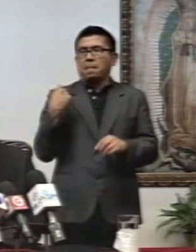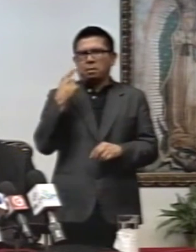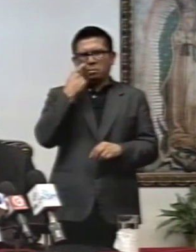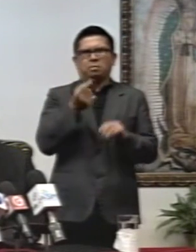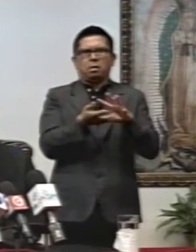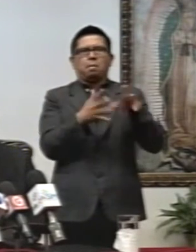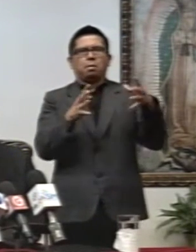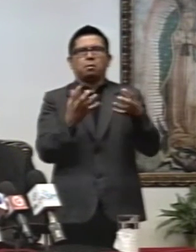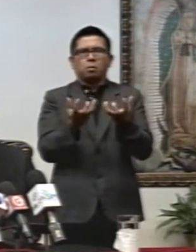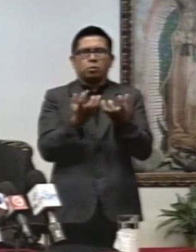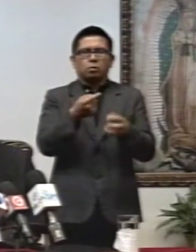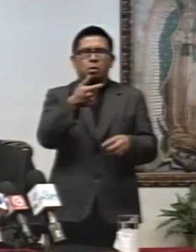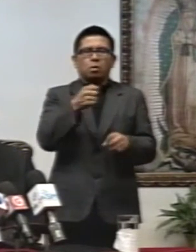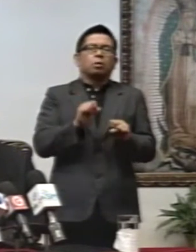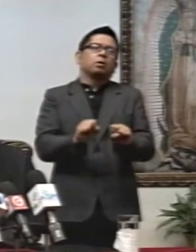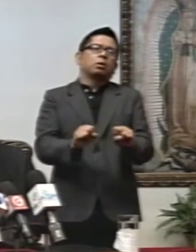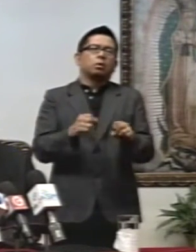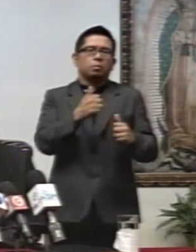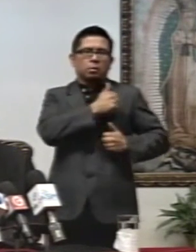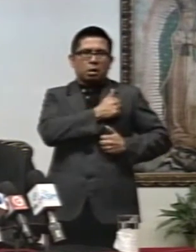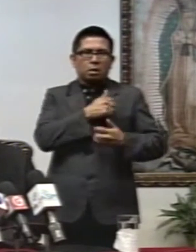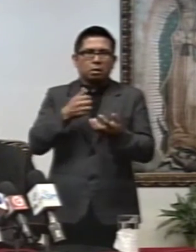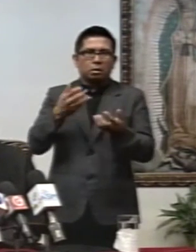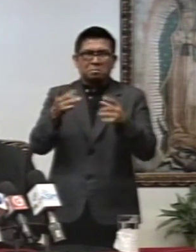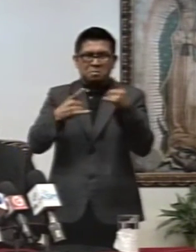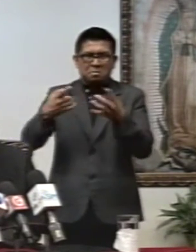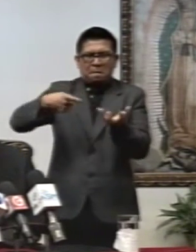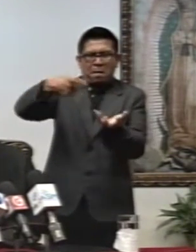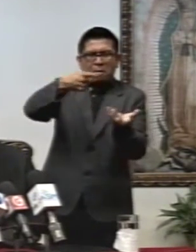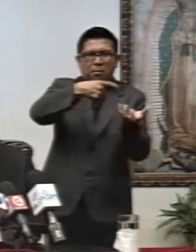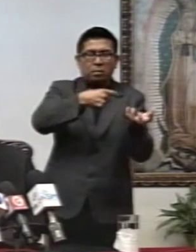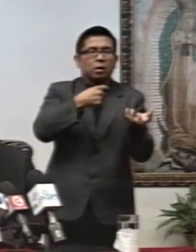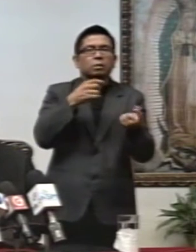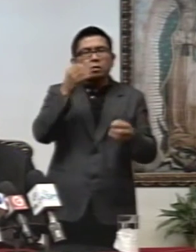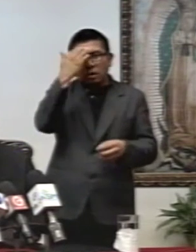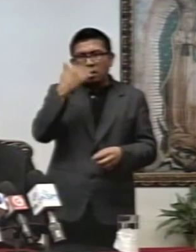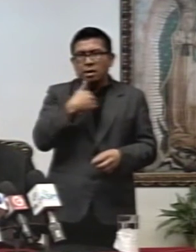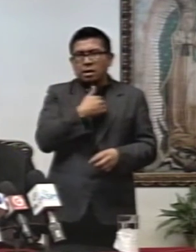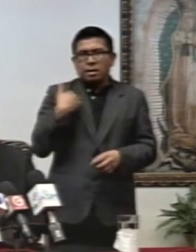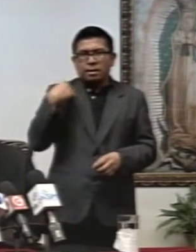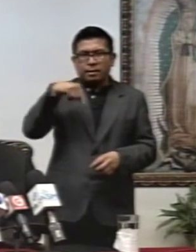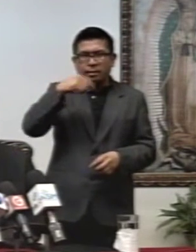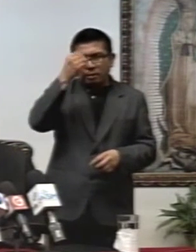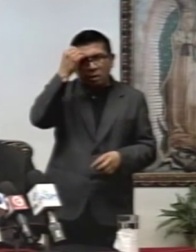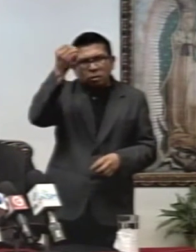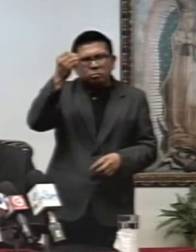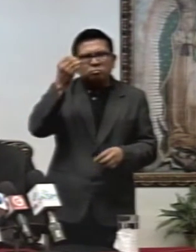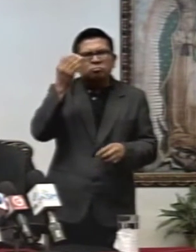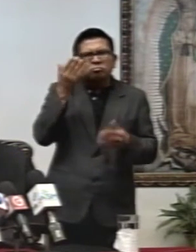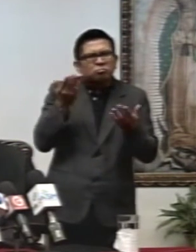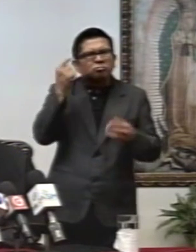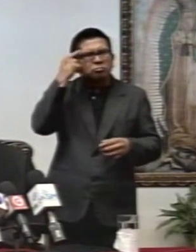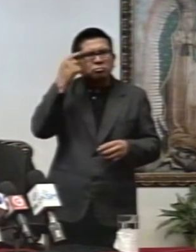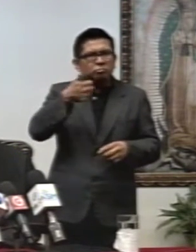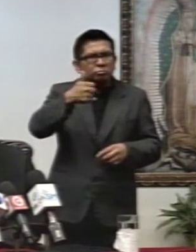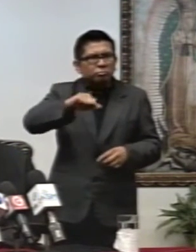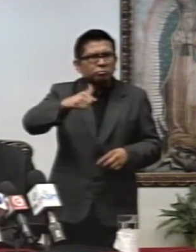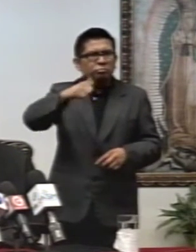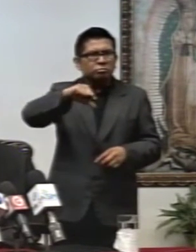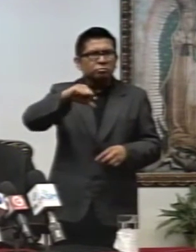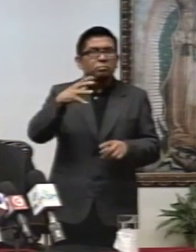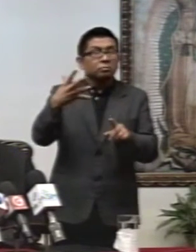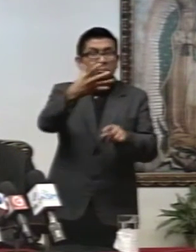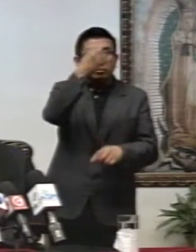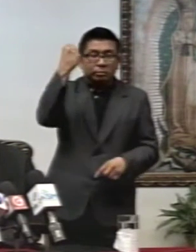asesinatos de policías, militares, ya como lo mencionaba, pero ustedes, en términos generales, ¿cómo evalúan? ¿Están dando resultados o todavía no se